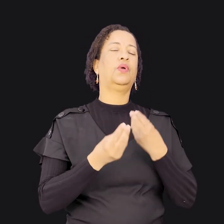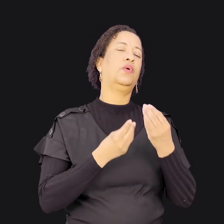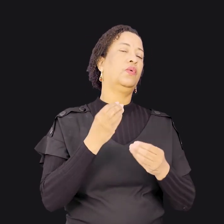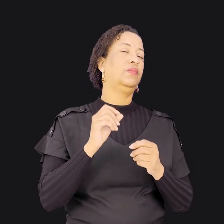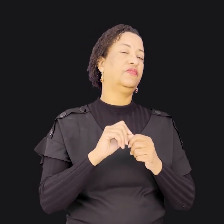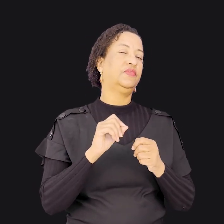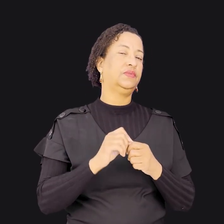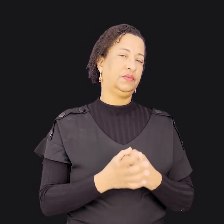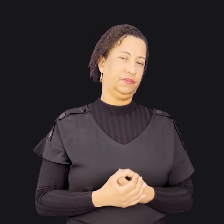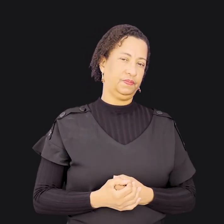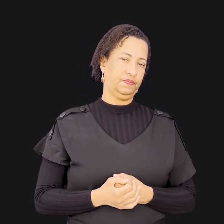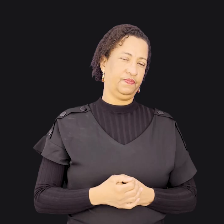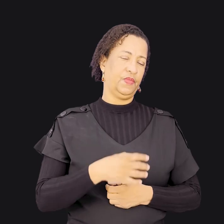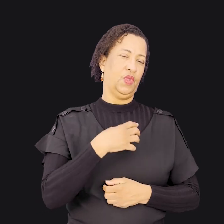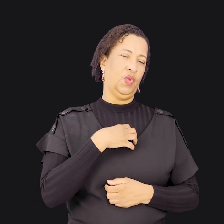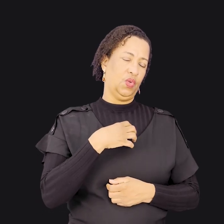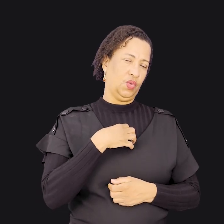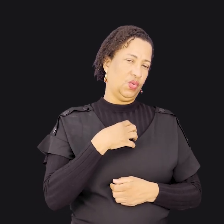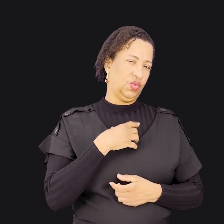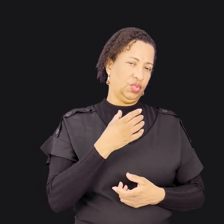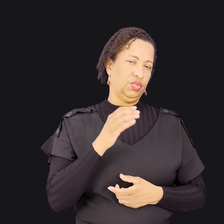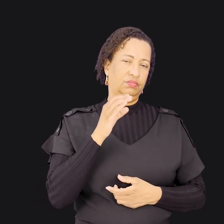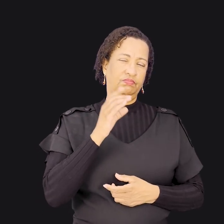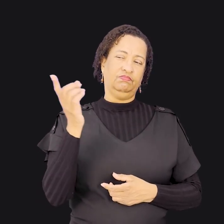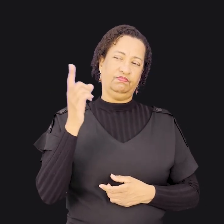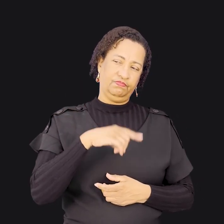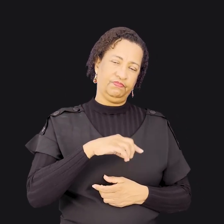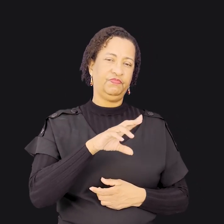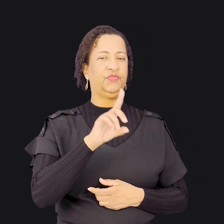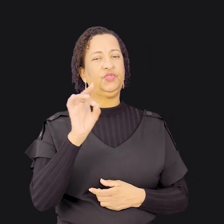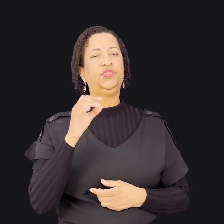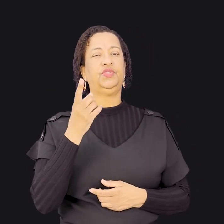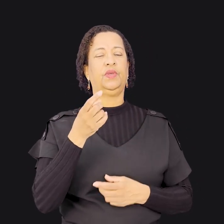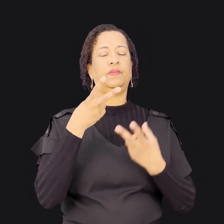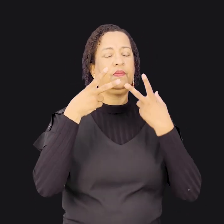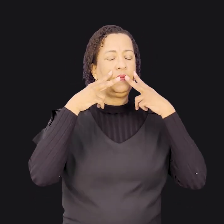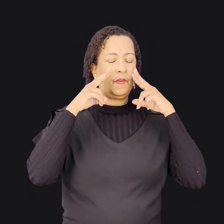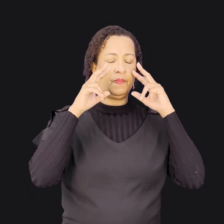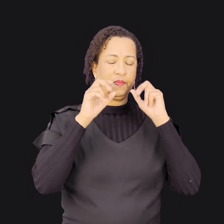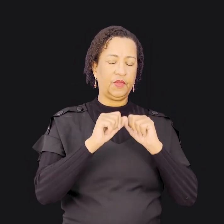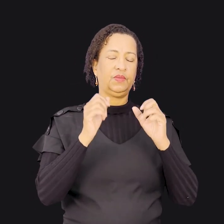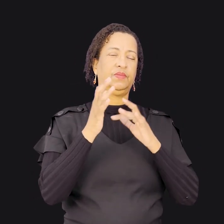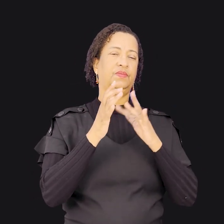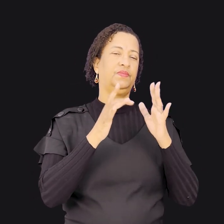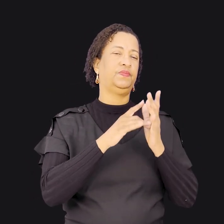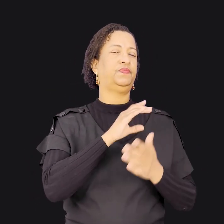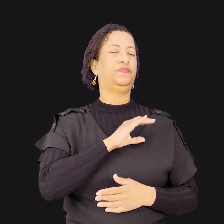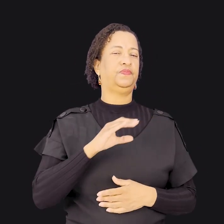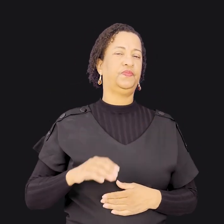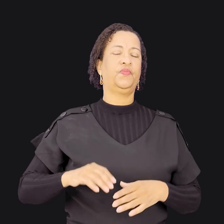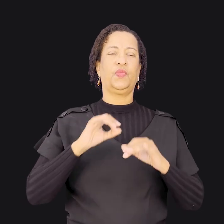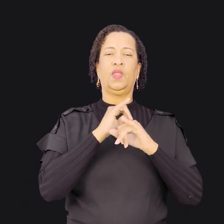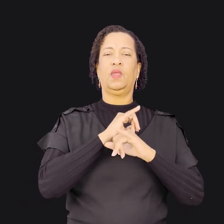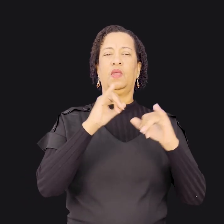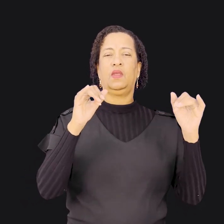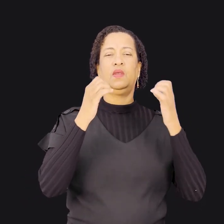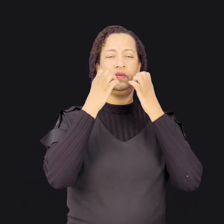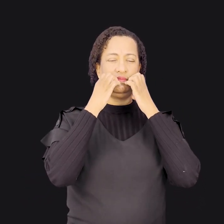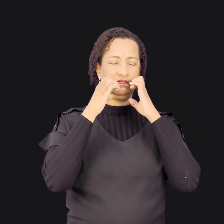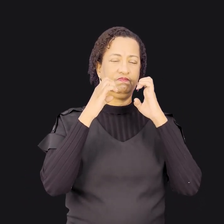Como podemos fazer isso? Uma maneira de apressar a vinda deste dia é testemunhando de Jesus Cristo e anunciando o Evangelho